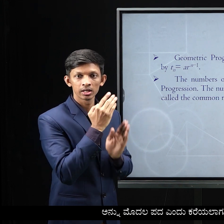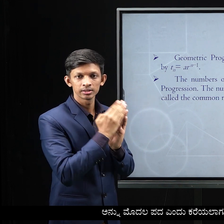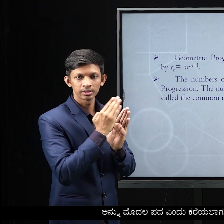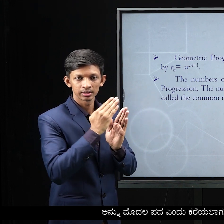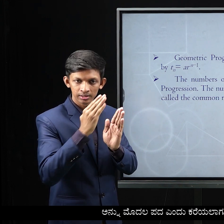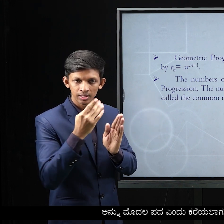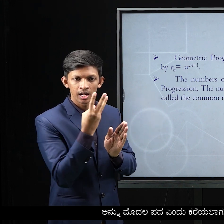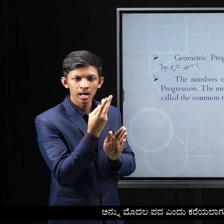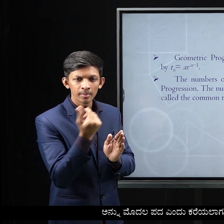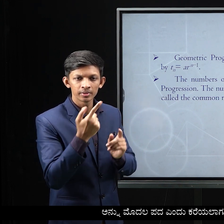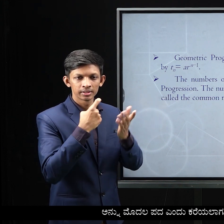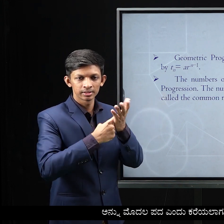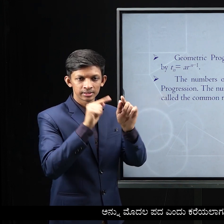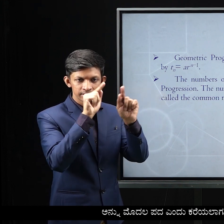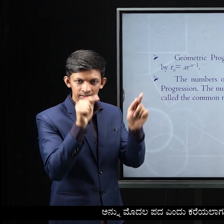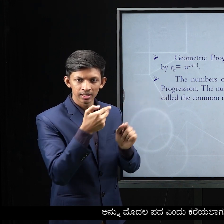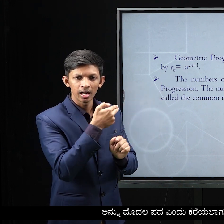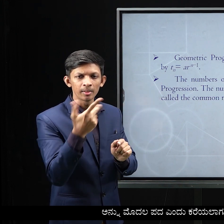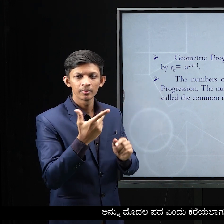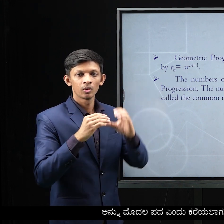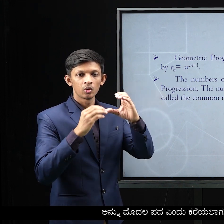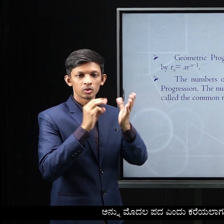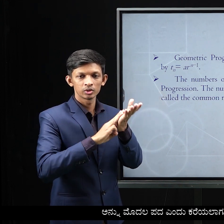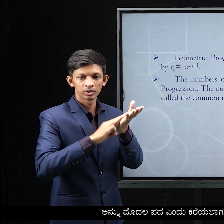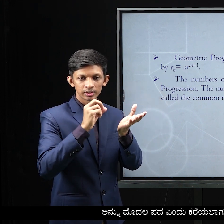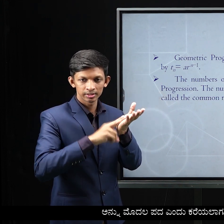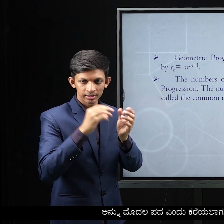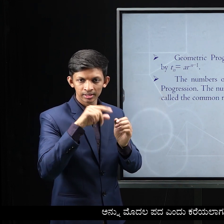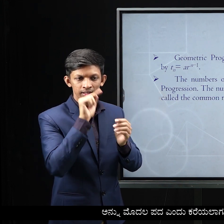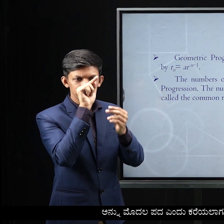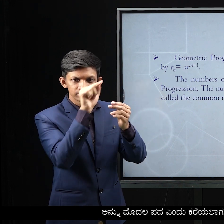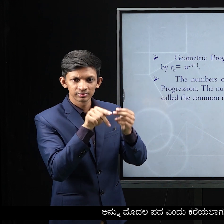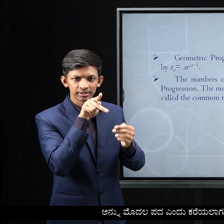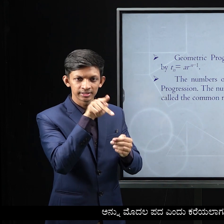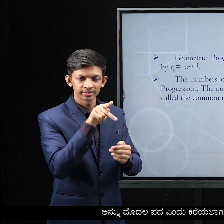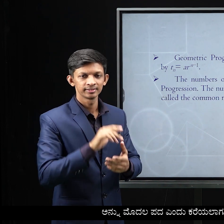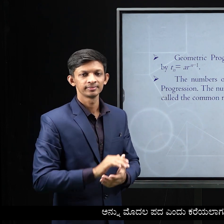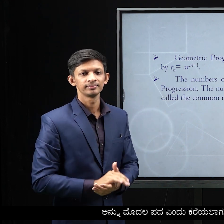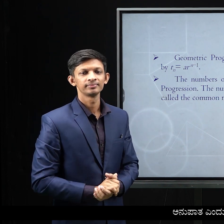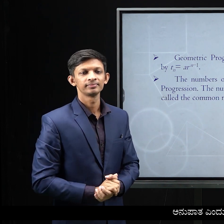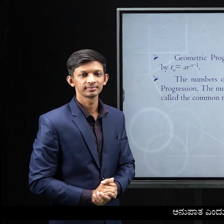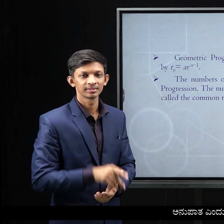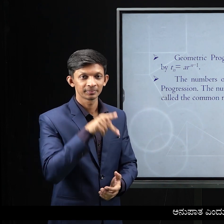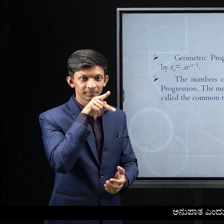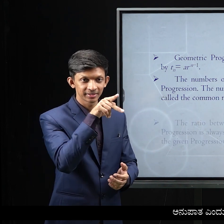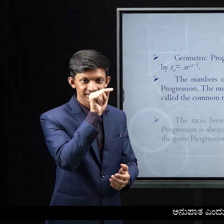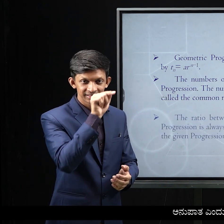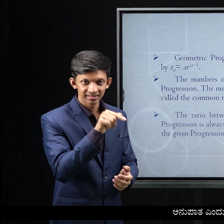ಎಂದು ಕರೆಯಲಾಗುತ್ತದೆ ಮತ್ತು ಆರ್ ಸಂಖ್ಯೆಯನ್ನು ಸಾಮಾನ್ಯ ಅನುಪಾತ ಎಂದು ಕರೆಯಲಾಗುತ್ತದೆ.